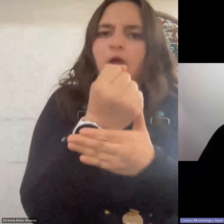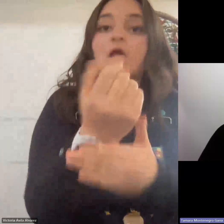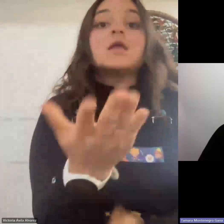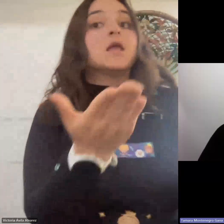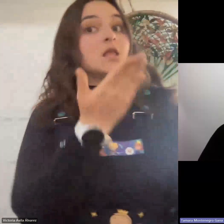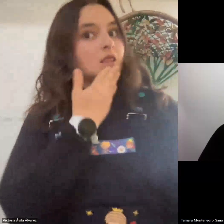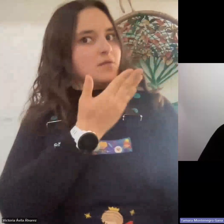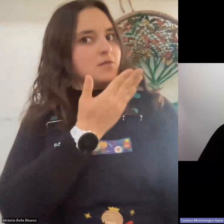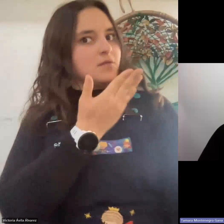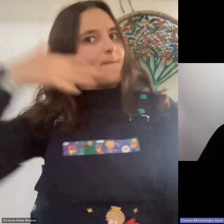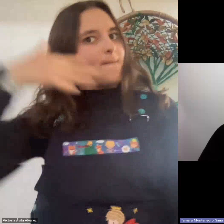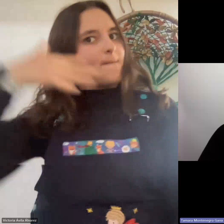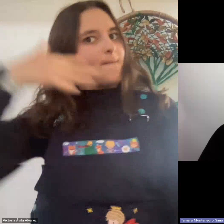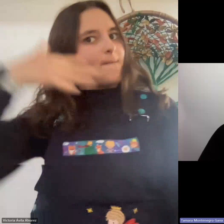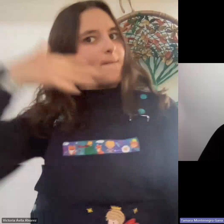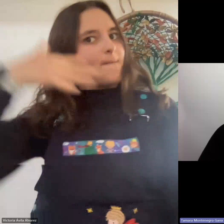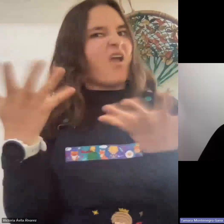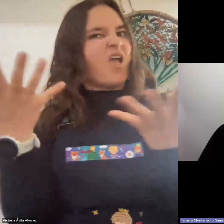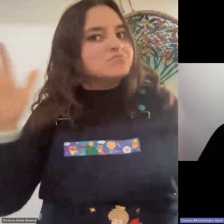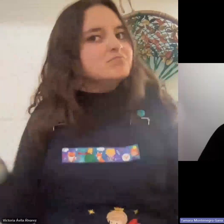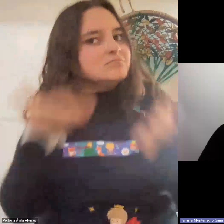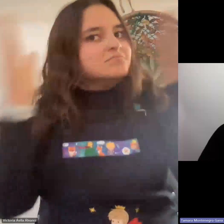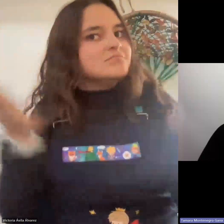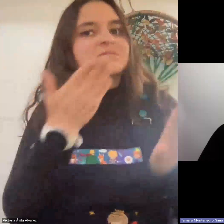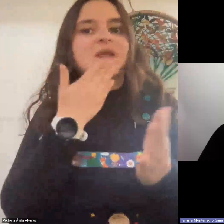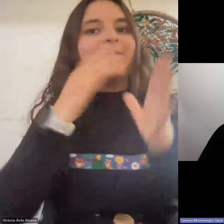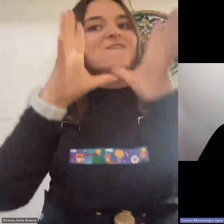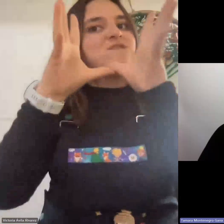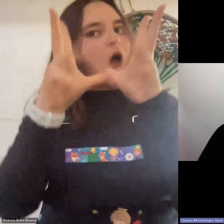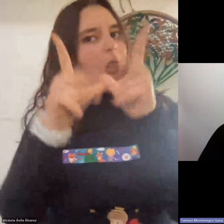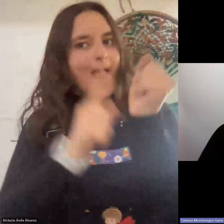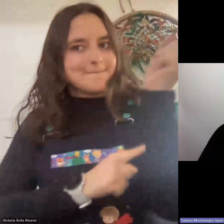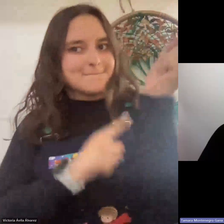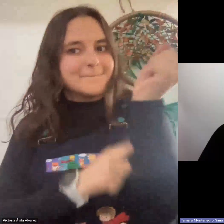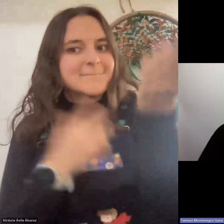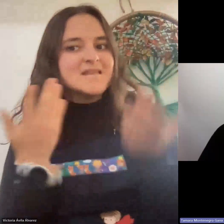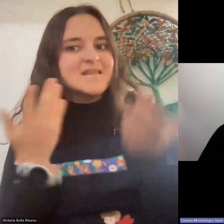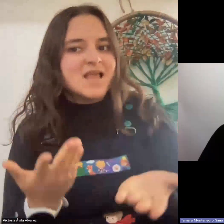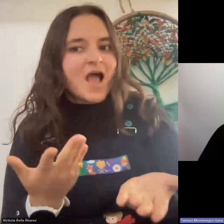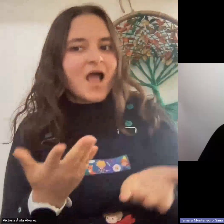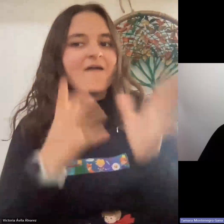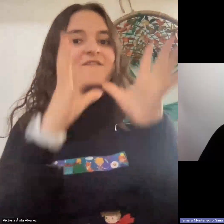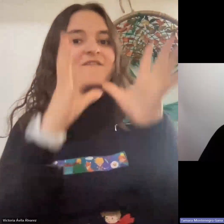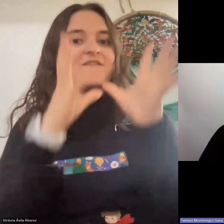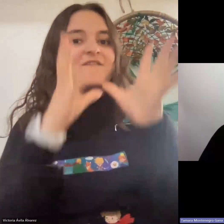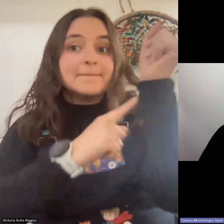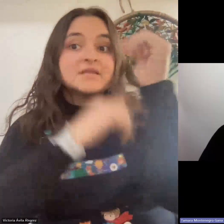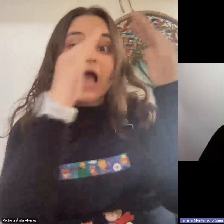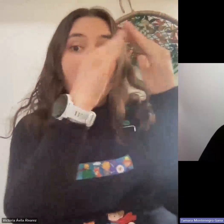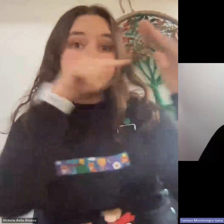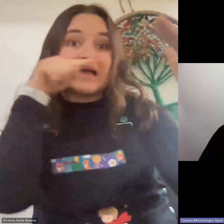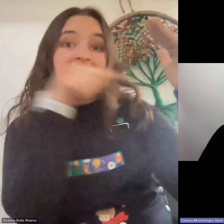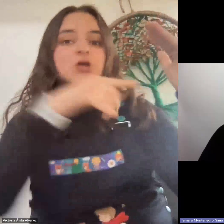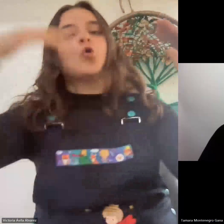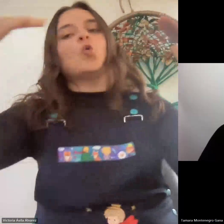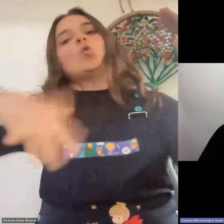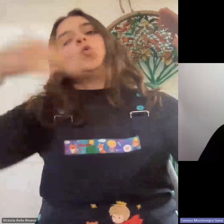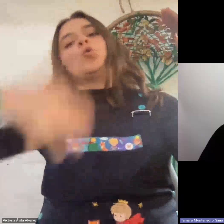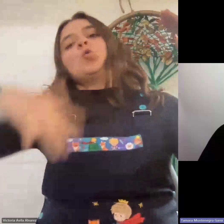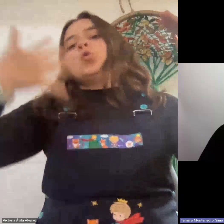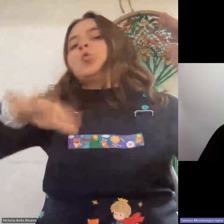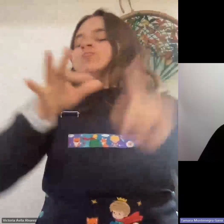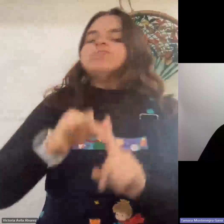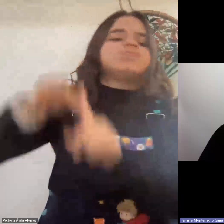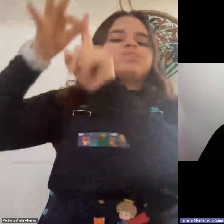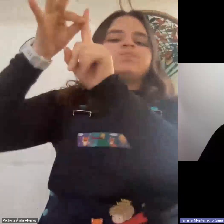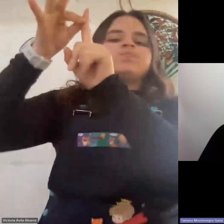impulsar eso para darles esa ayuda. Y también lo importante al darles esa ayuda también es a la familia,